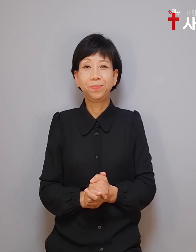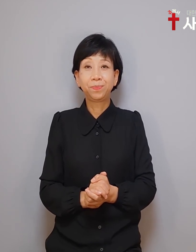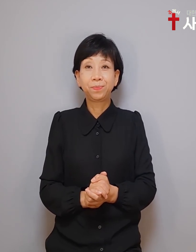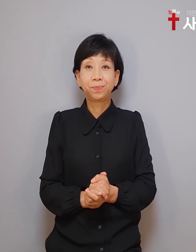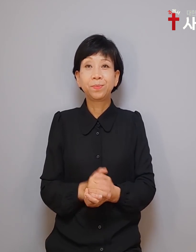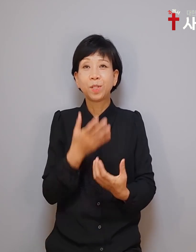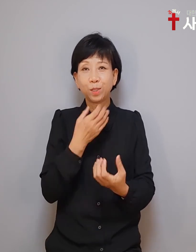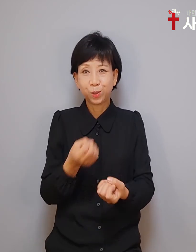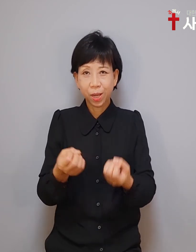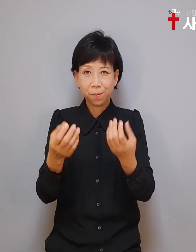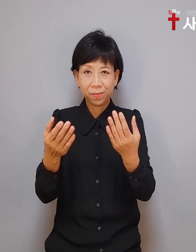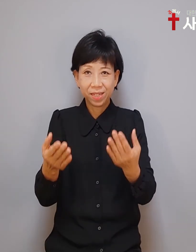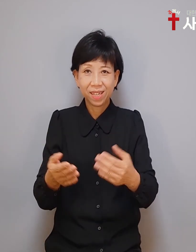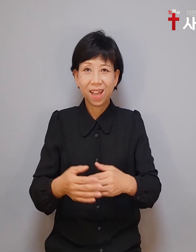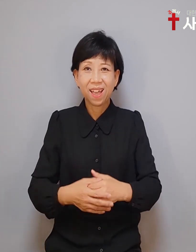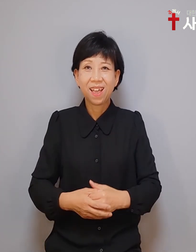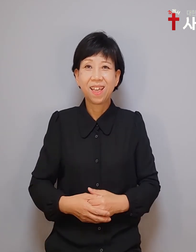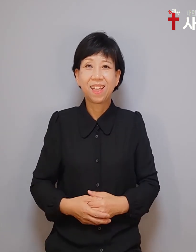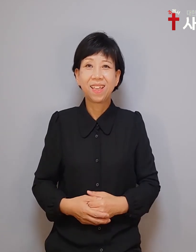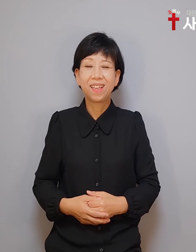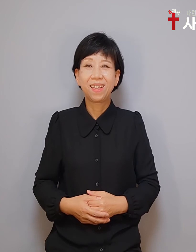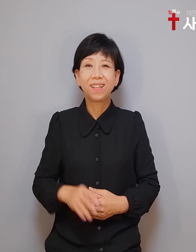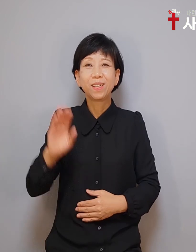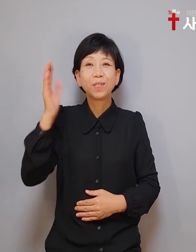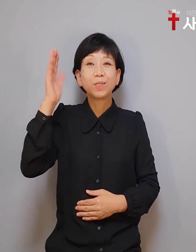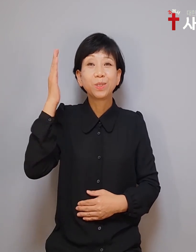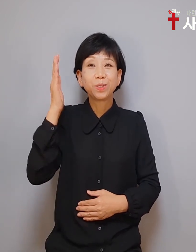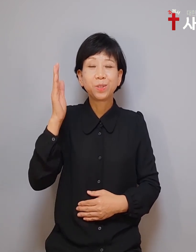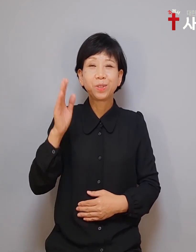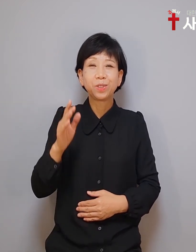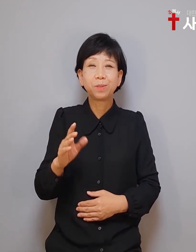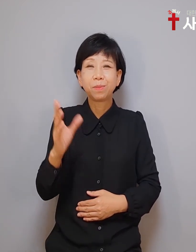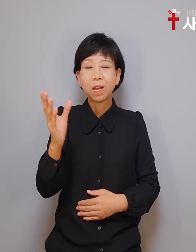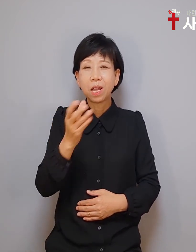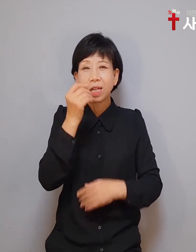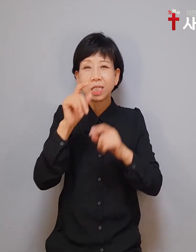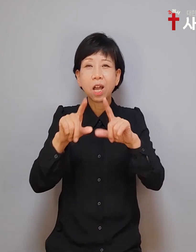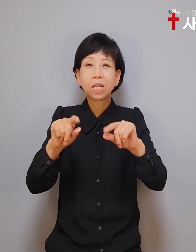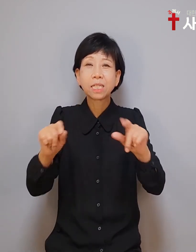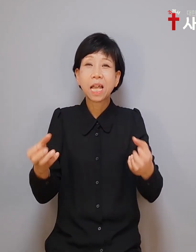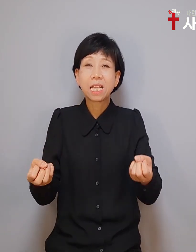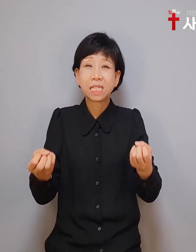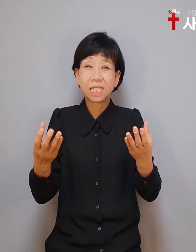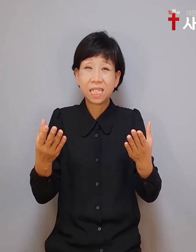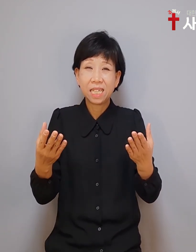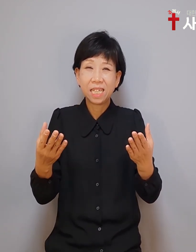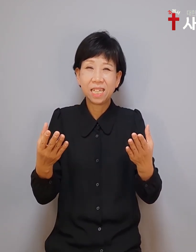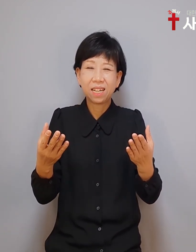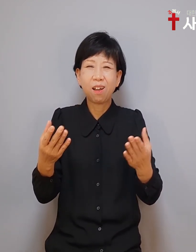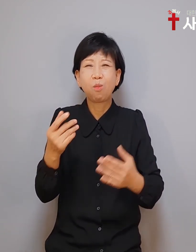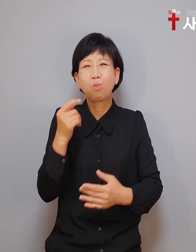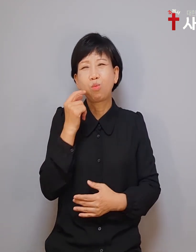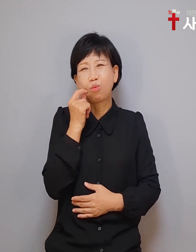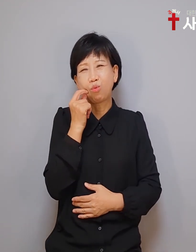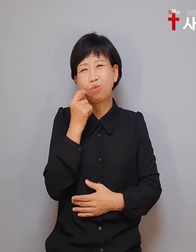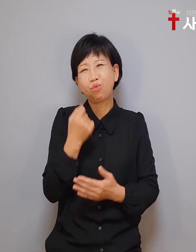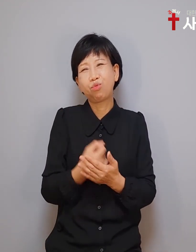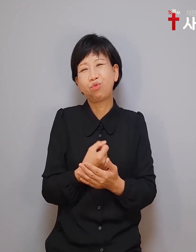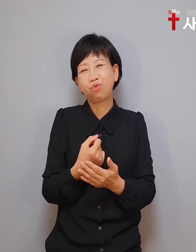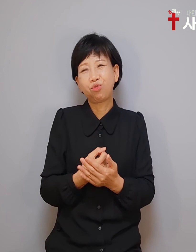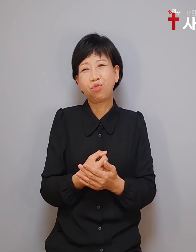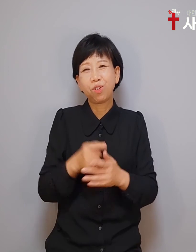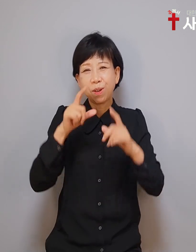축하합니다. 이제 요즘에 우리 성찬식을 좀 못하지요. 네, 성찬식을 빨리 좀 해야 되는데 마스크를